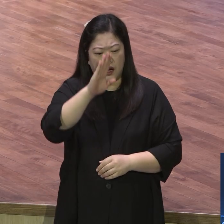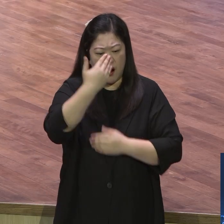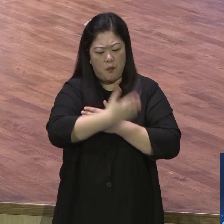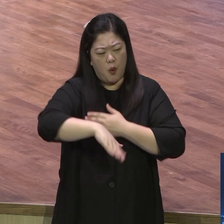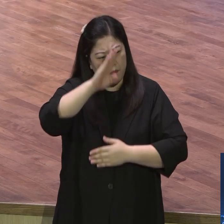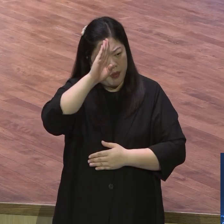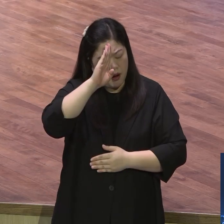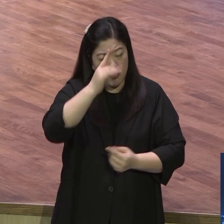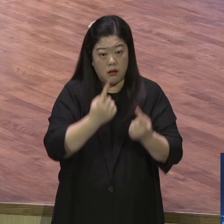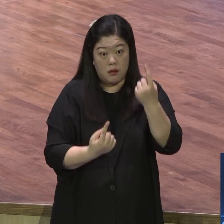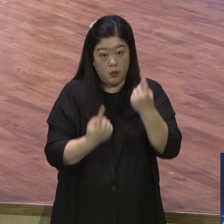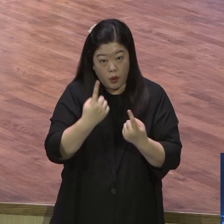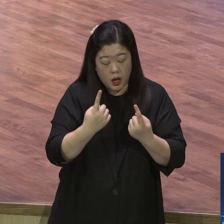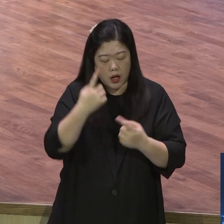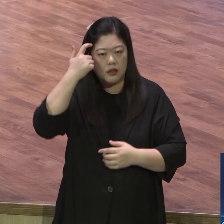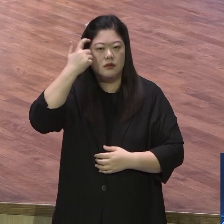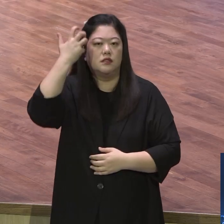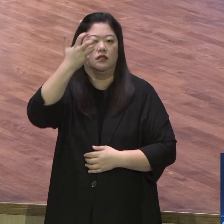영혼의 질병